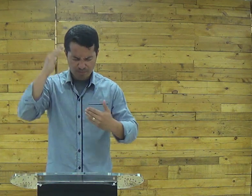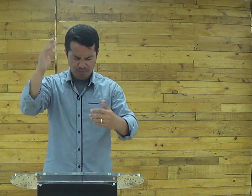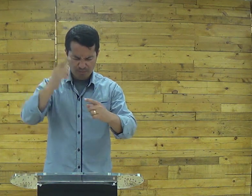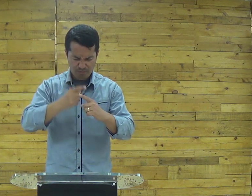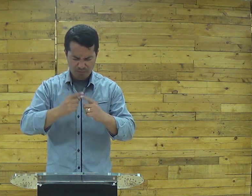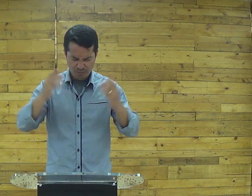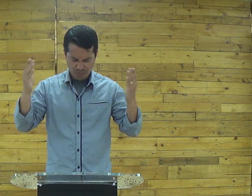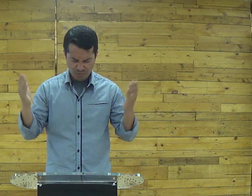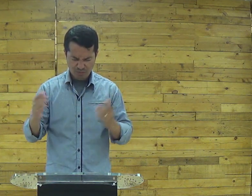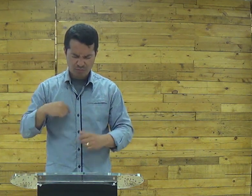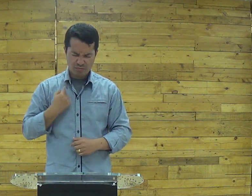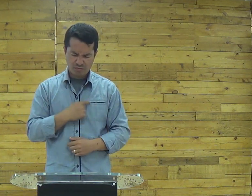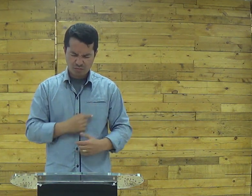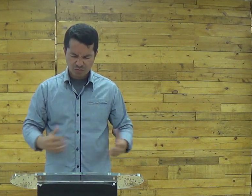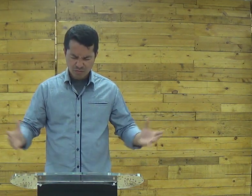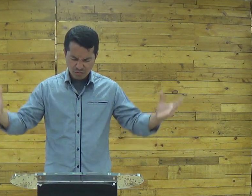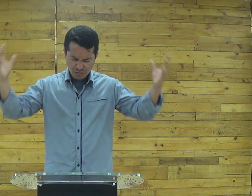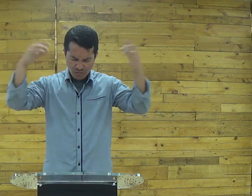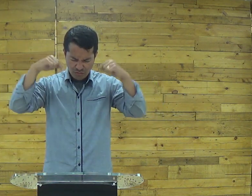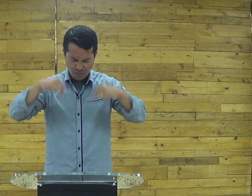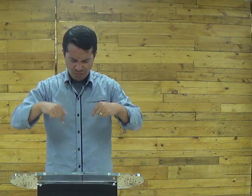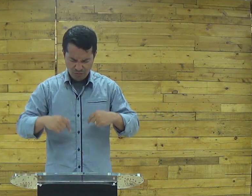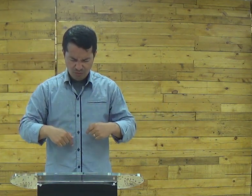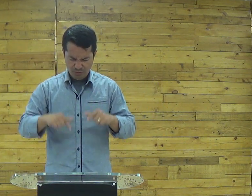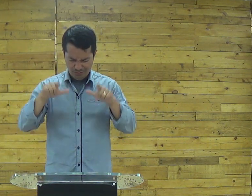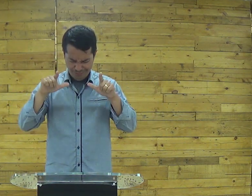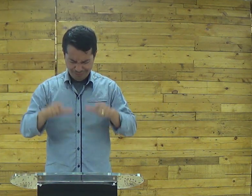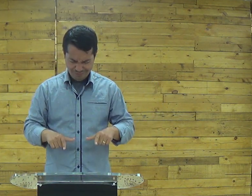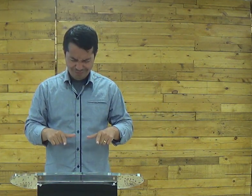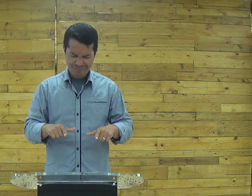Senhor Jesus, nós te agradecemos porque estamos aqui.